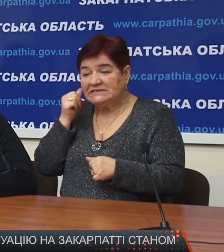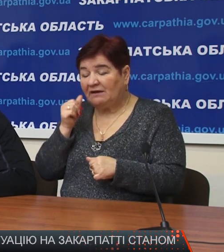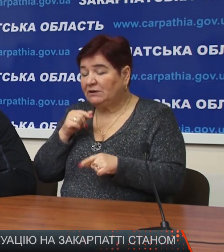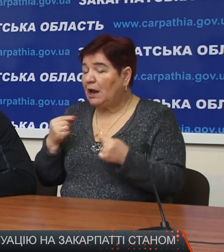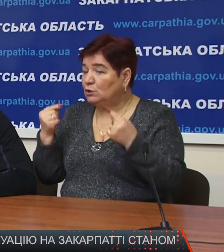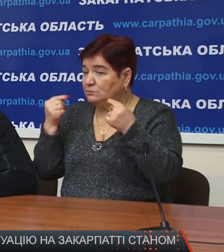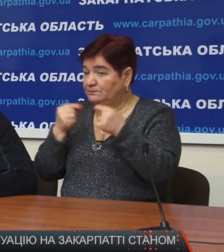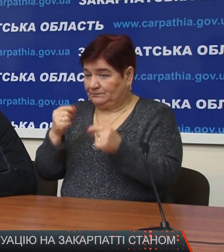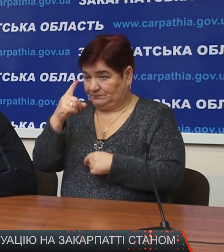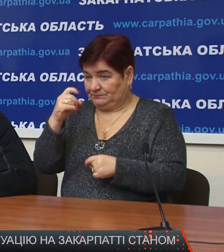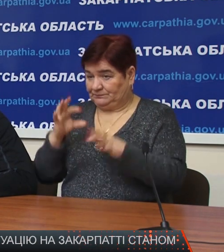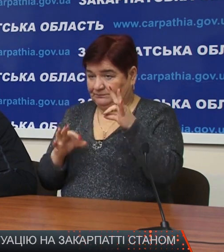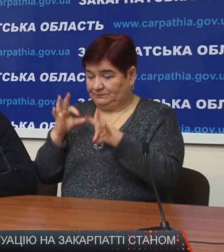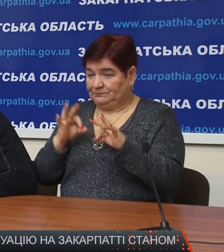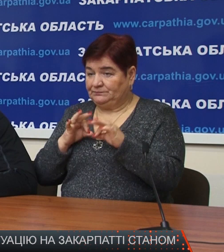100%.